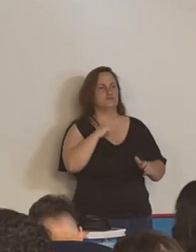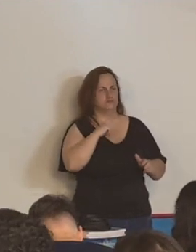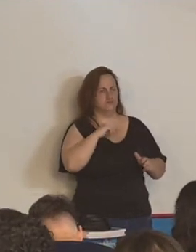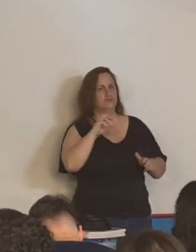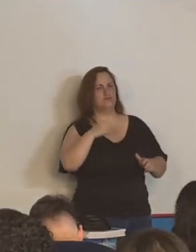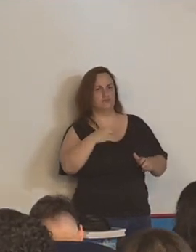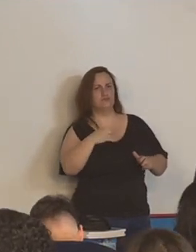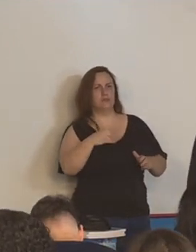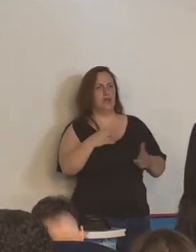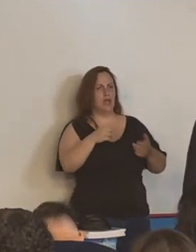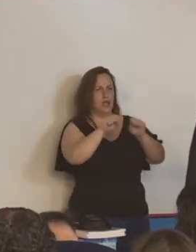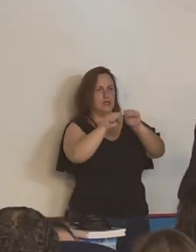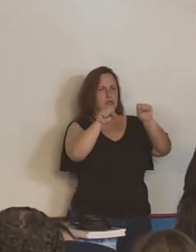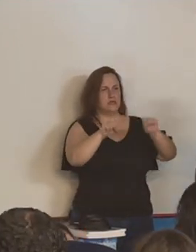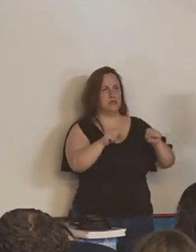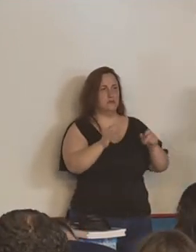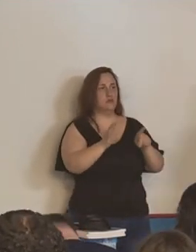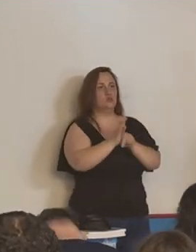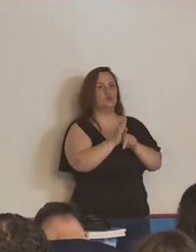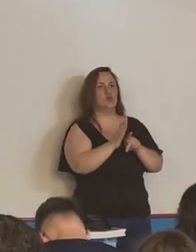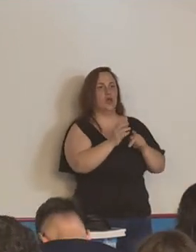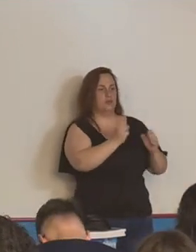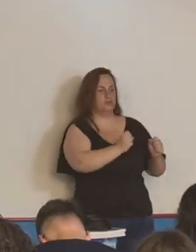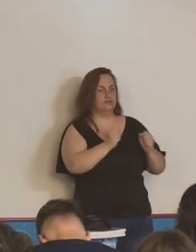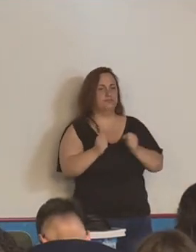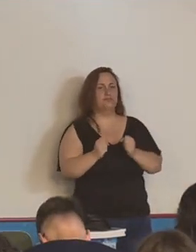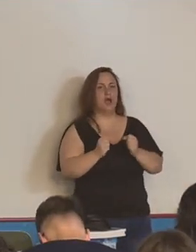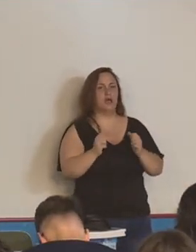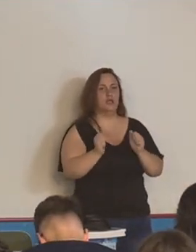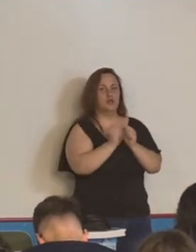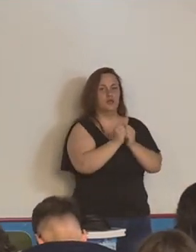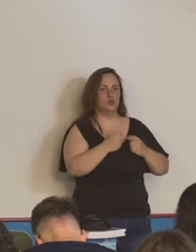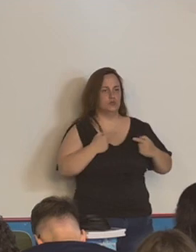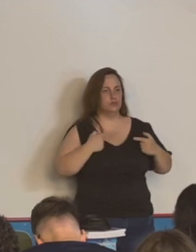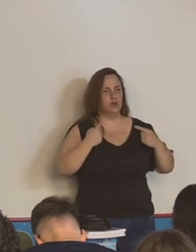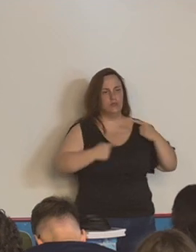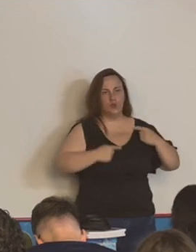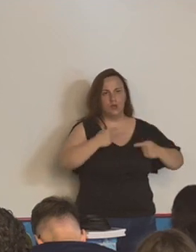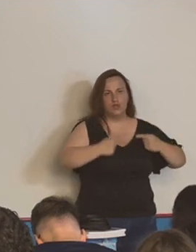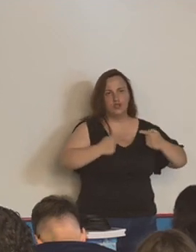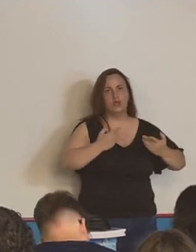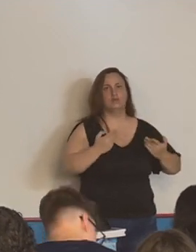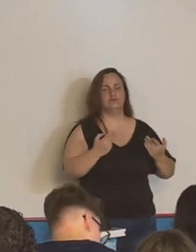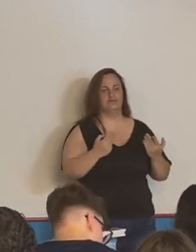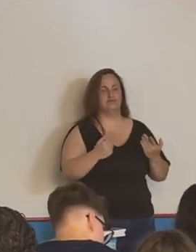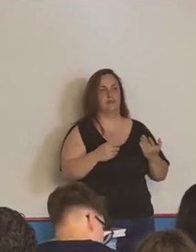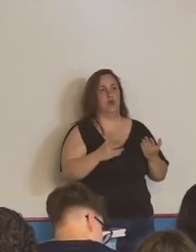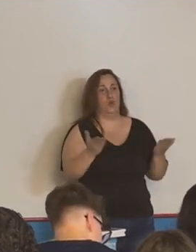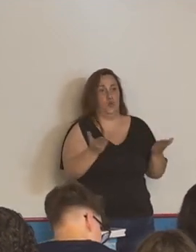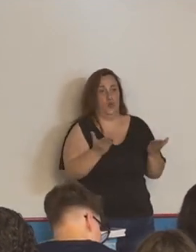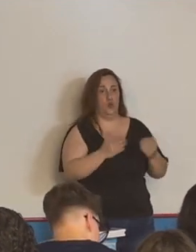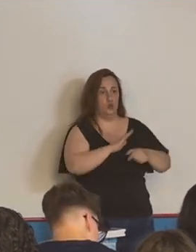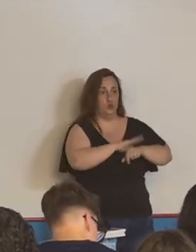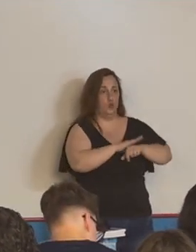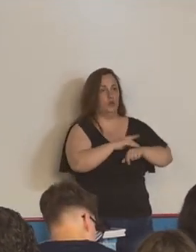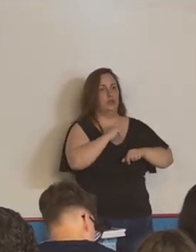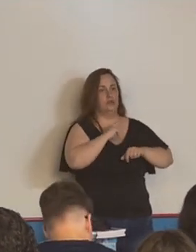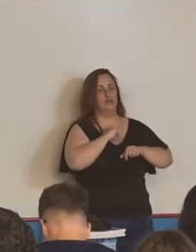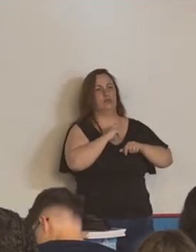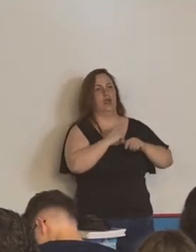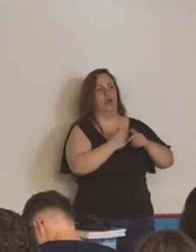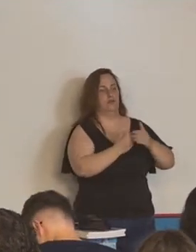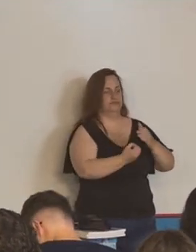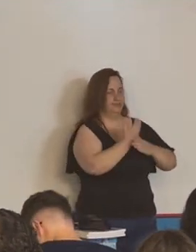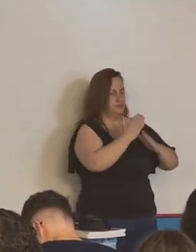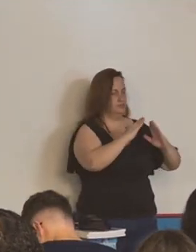de poder junto com políticos, né? E hoje em dia a gente vê também algumas igrejas, por exemplo, no